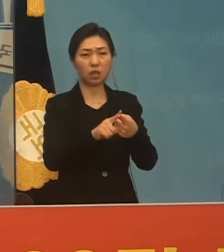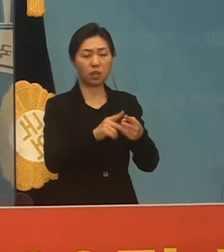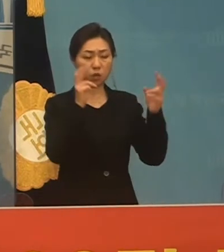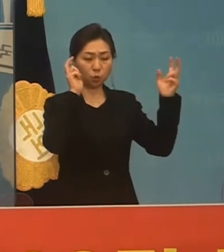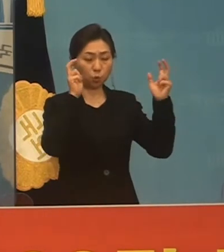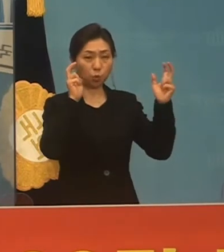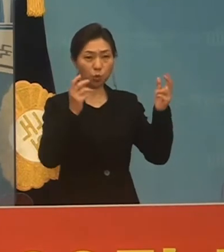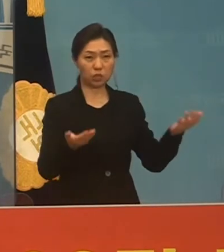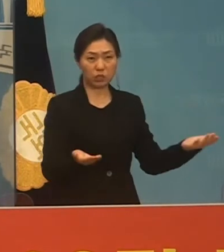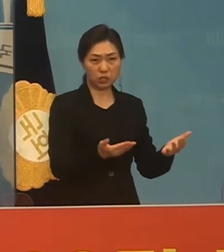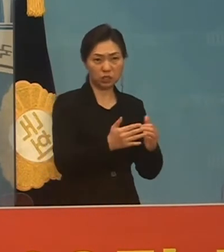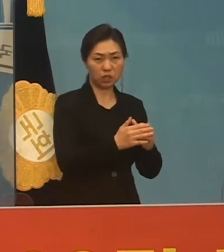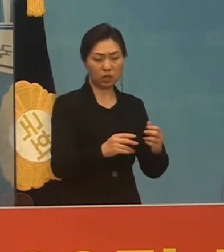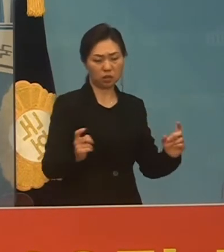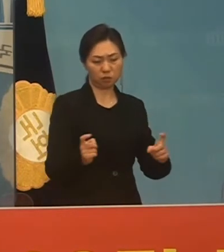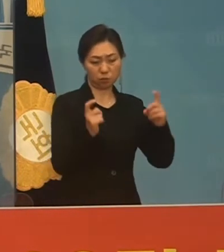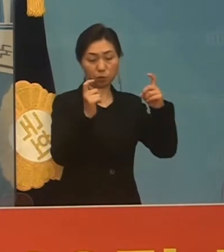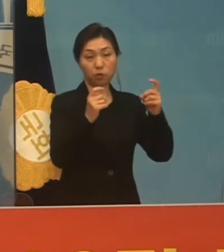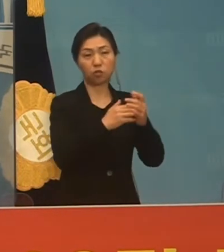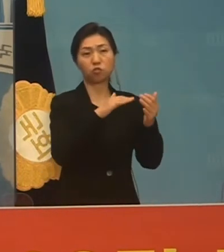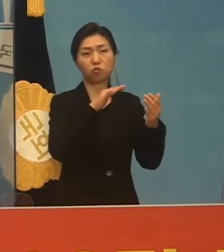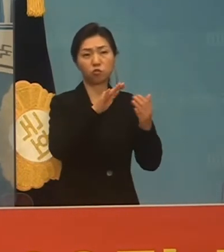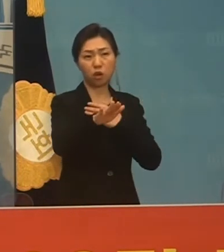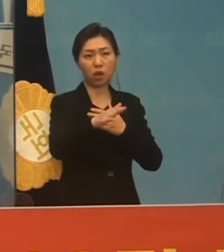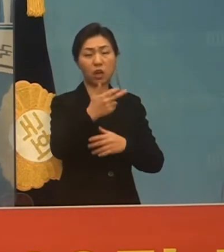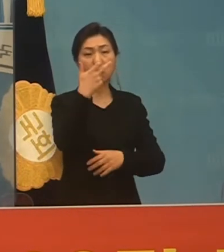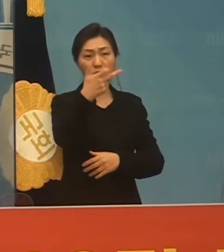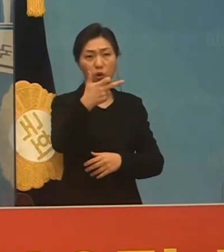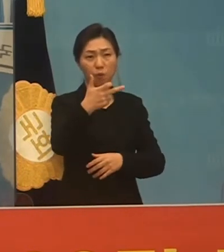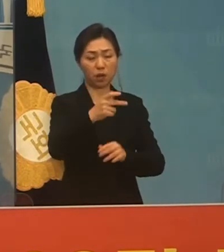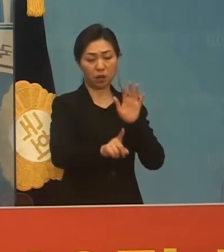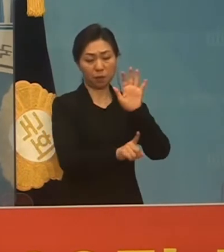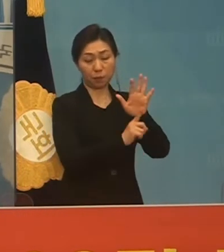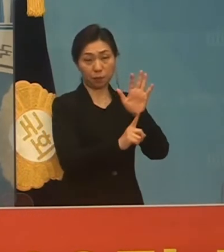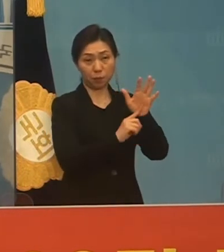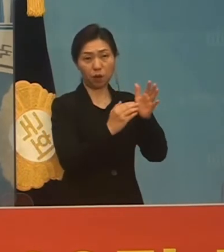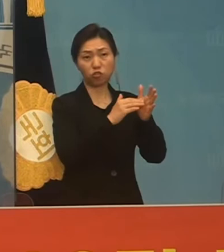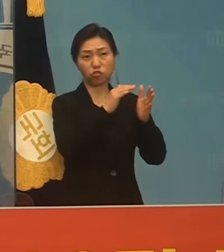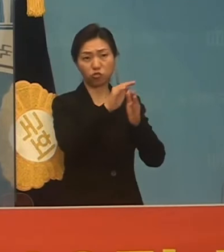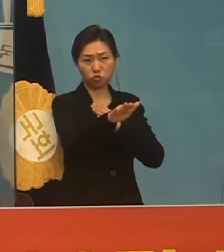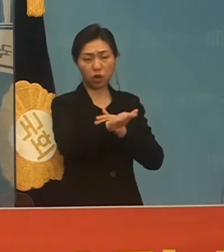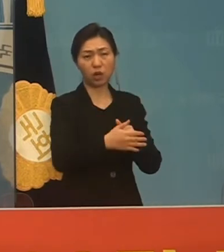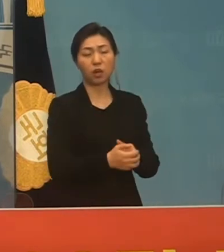2019년에는 무려 17번의 도급계약 유찰 후